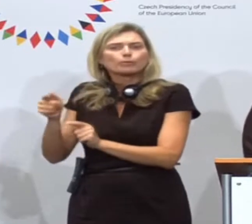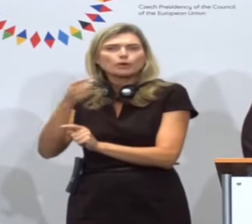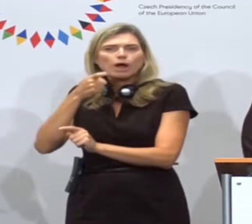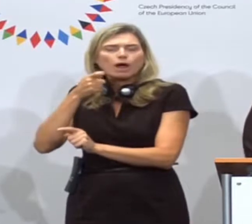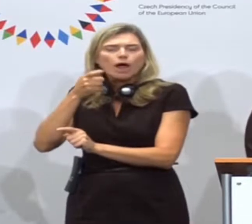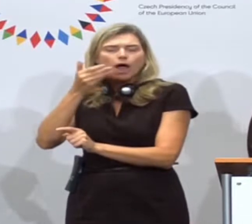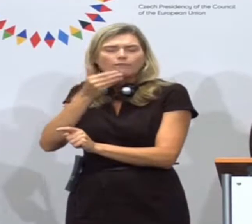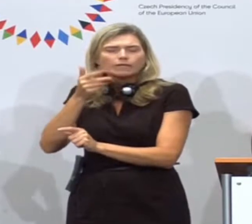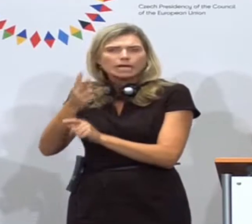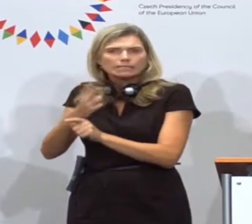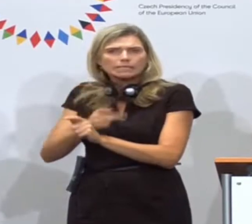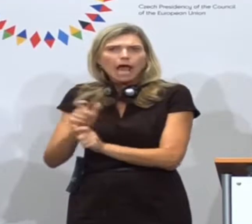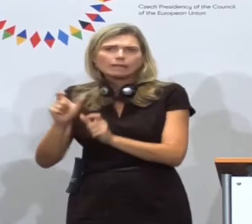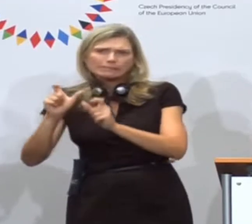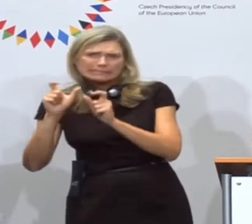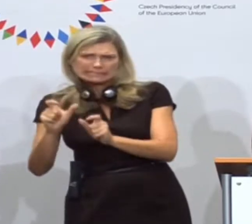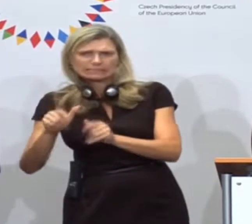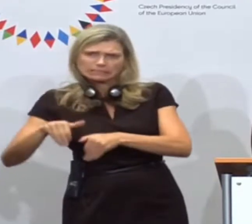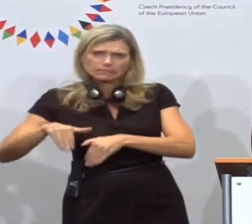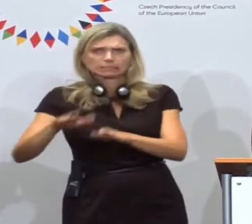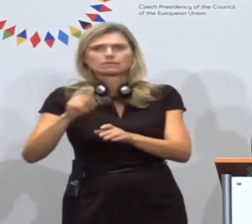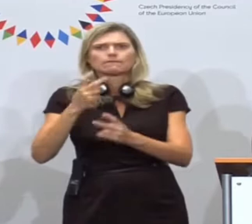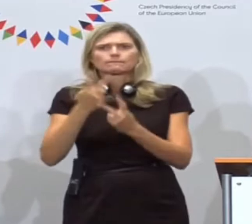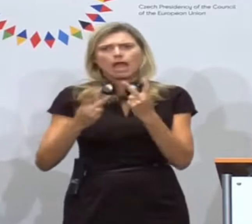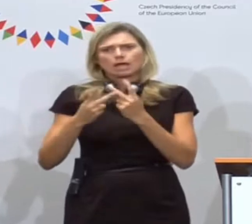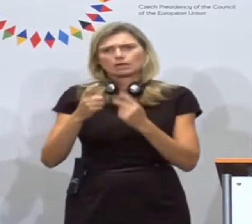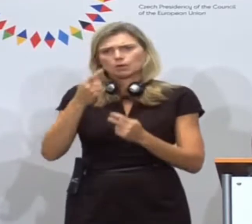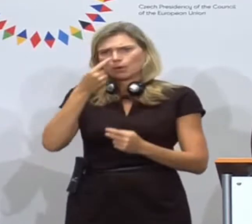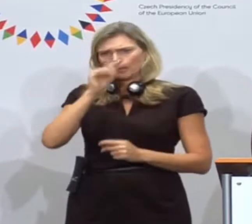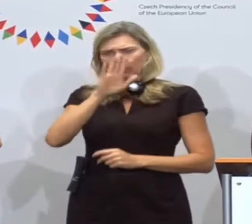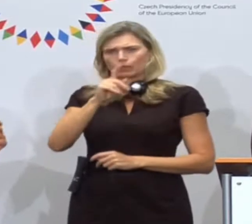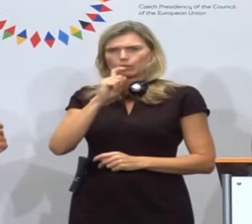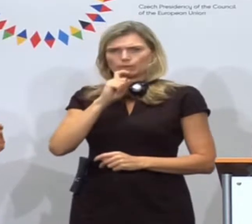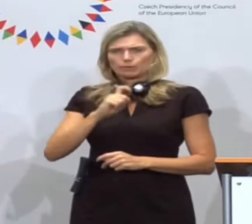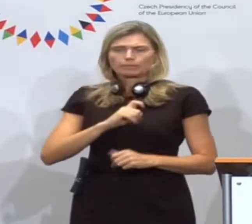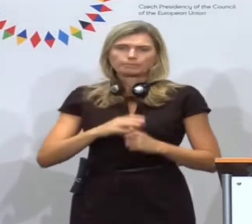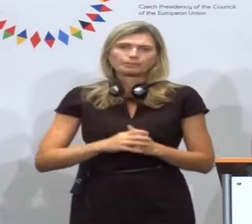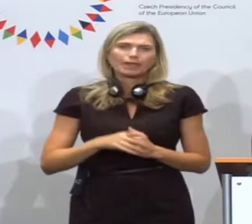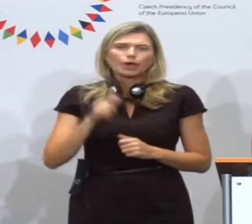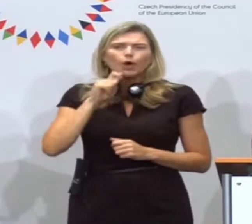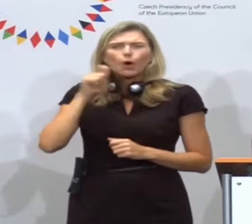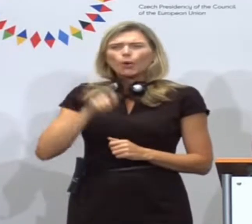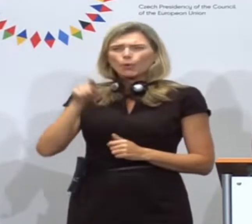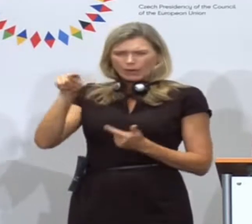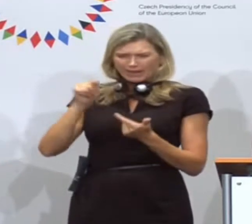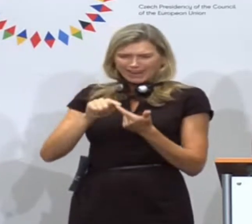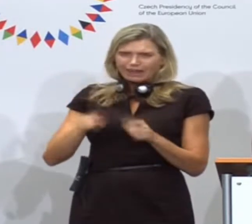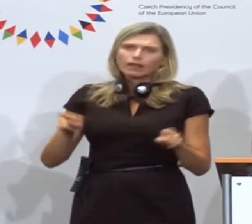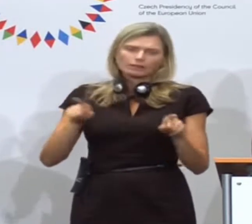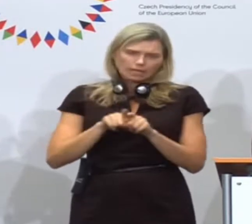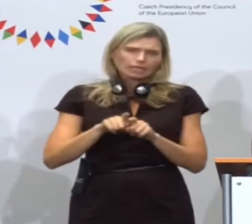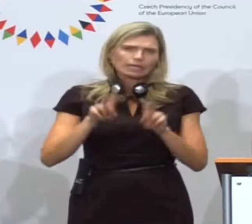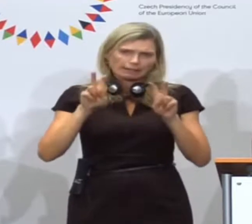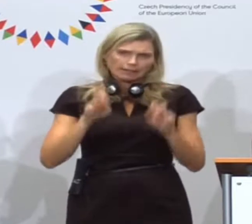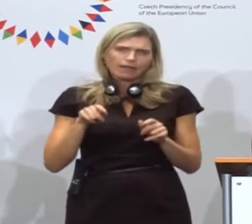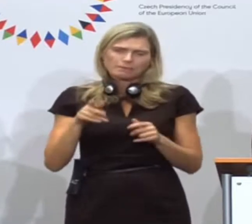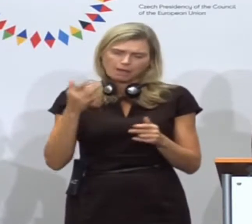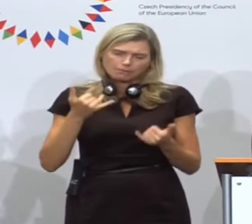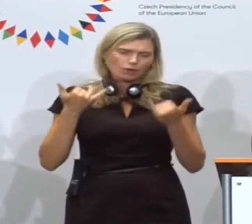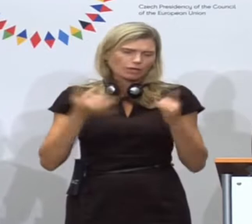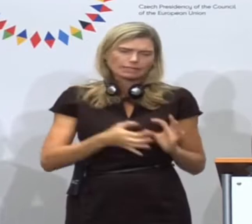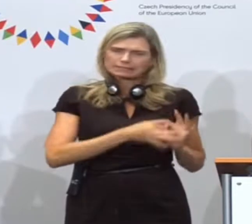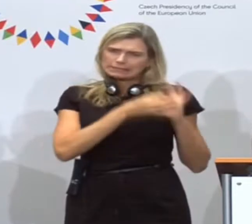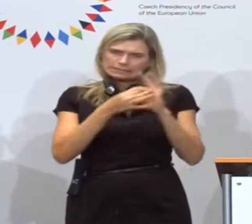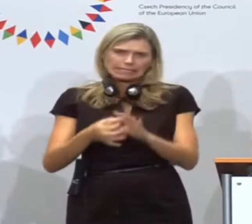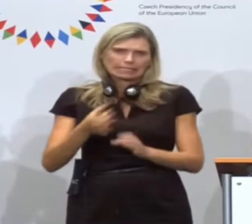nějakou stabilizaci té situace. To ruské barbarství na Ukrajině bylo tématem prolínající se tím celým